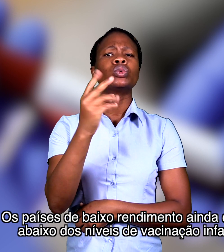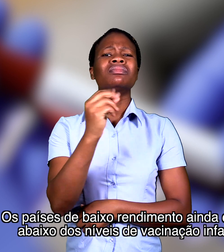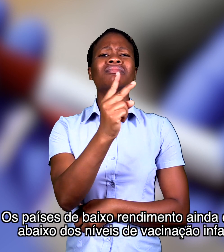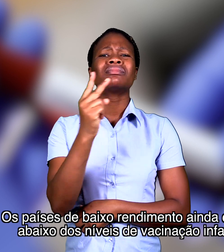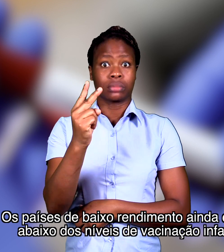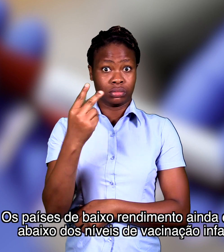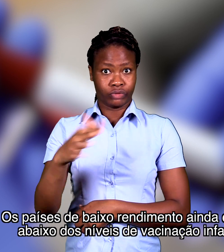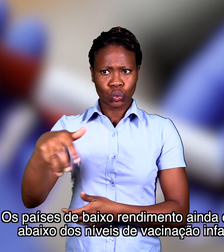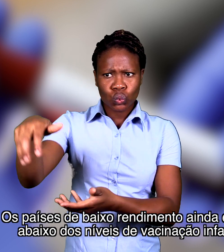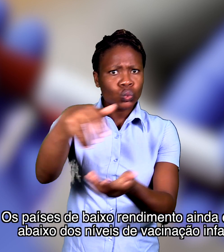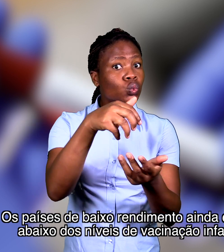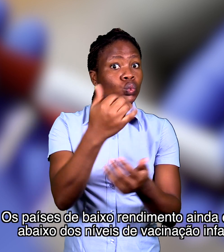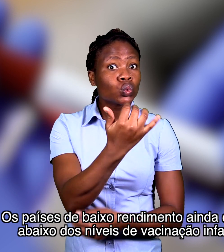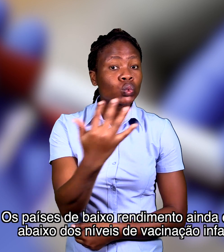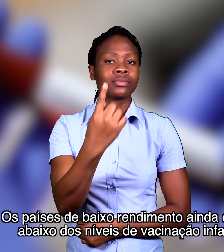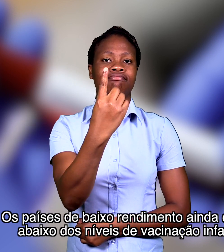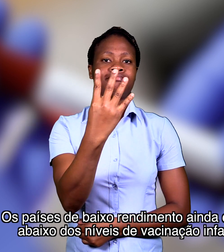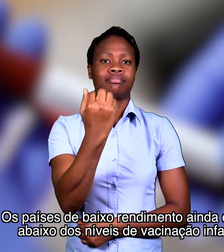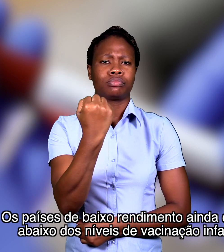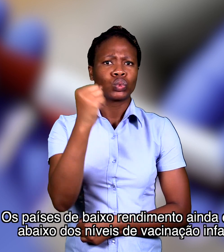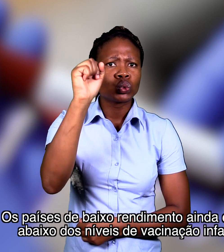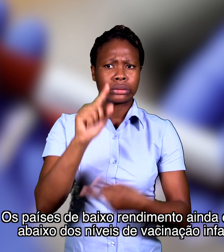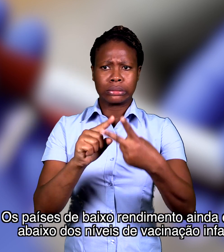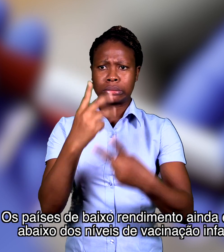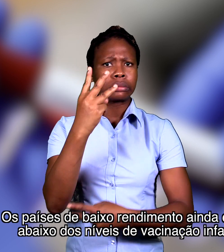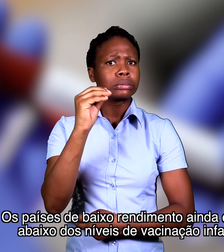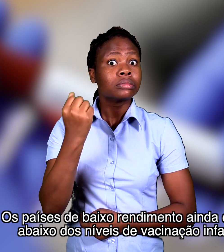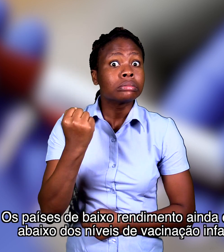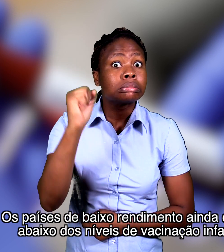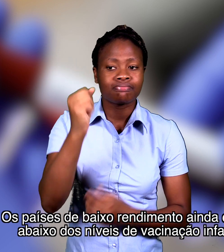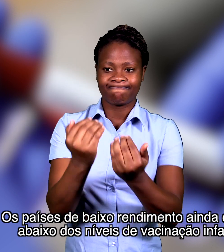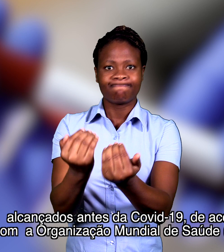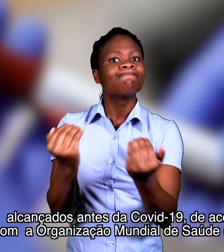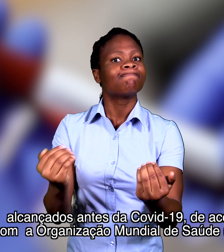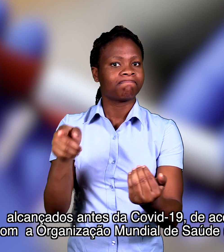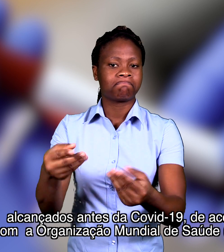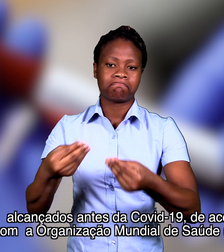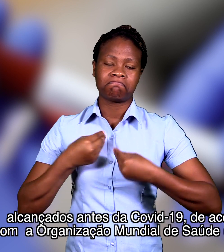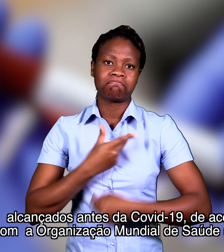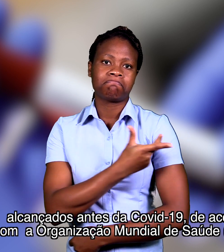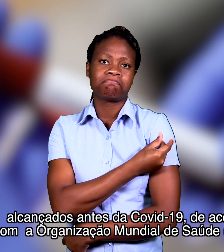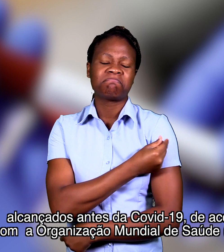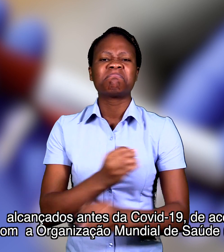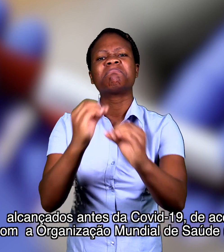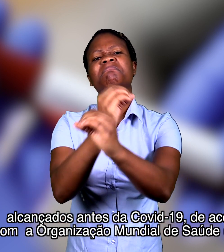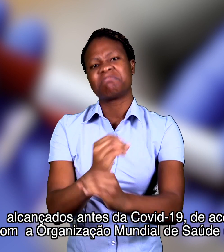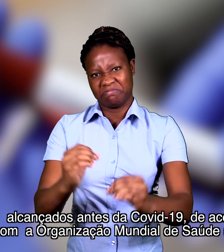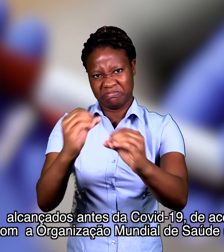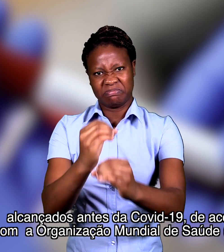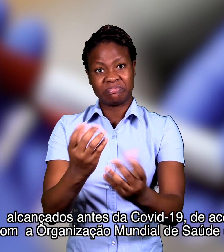Os países de baixo rendimento ainda estão abaixo dos níveis de vacinação infantil alcançados antes da Covid-19, de acordo com a